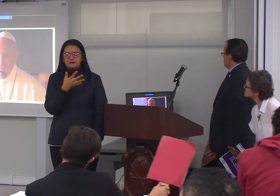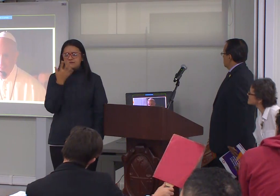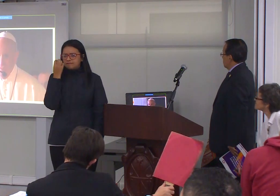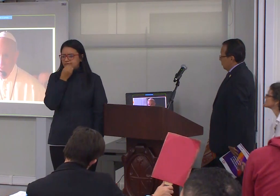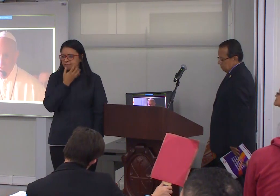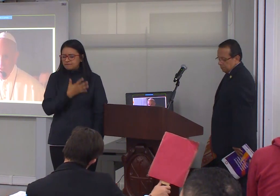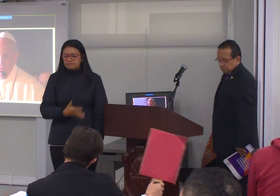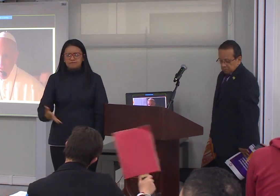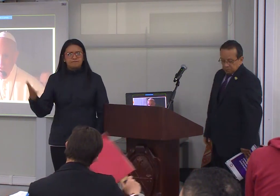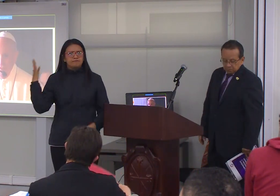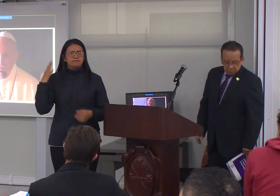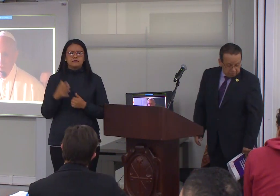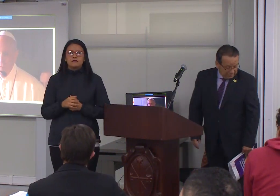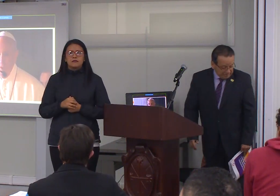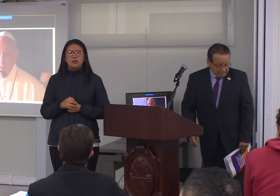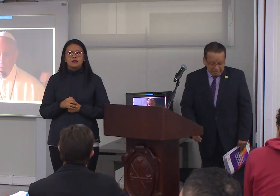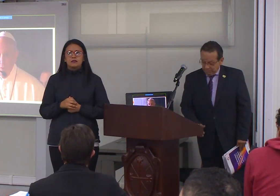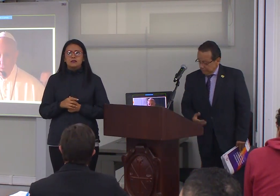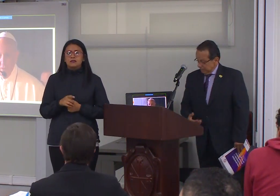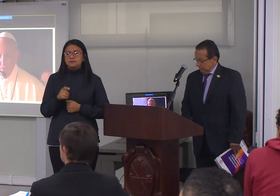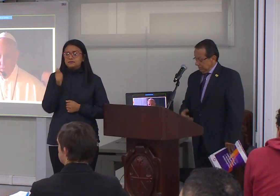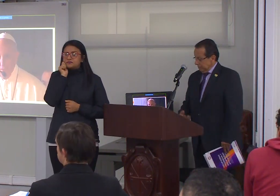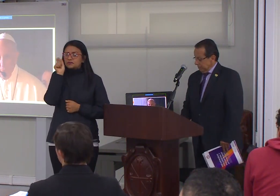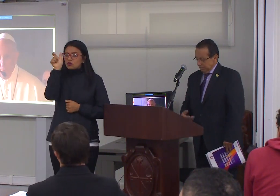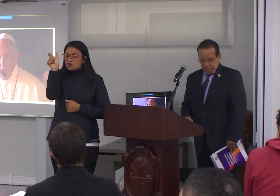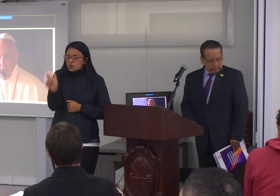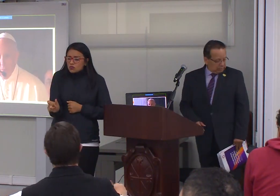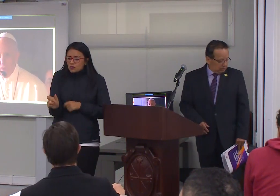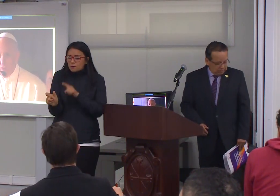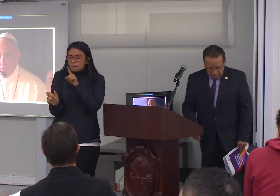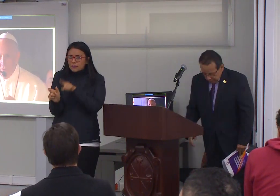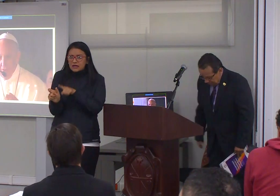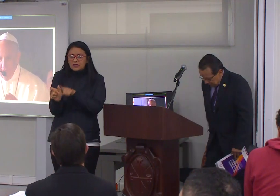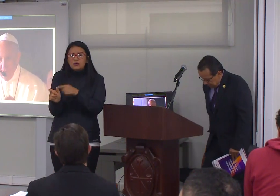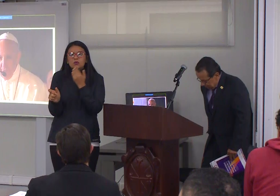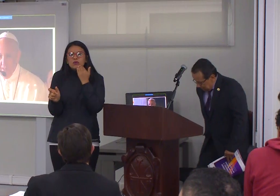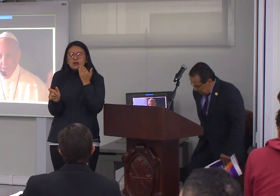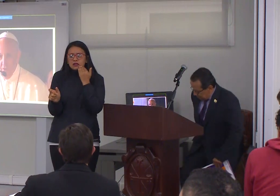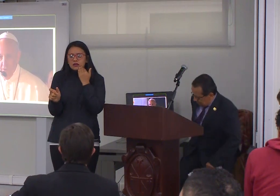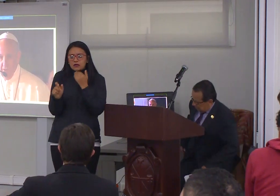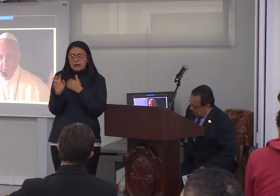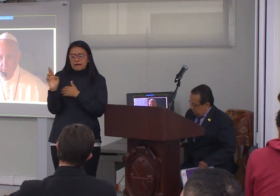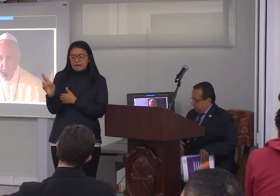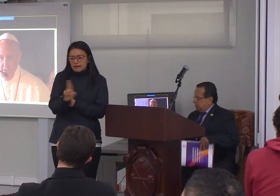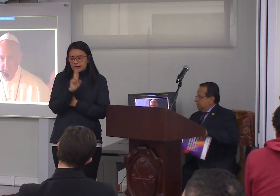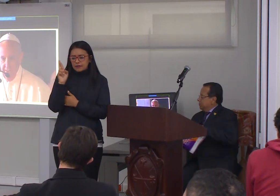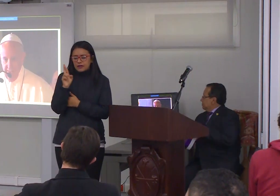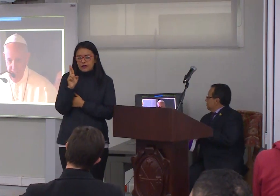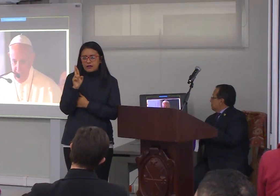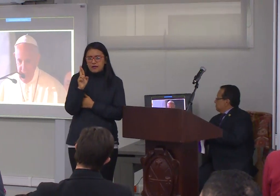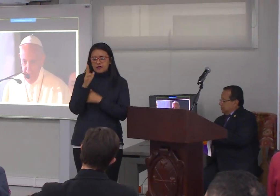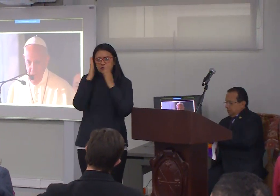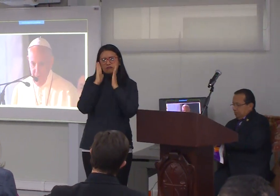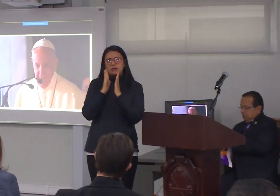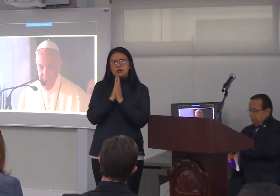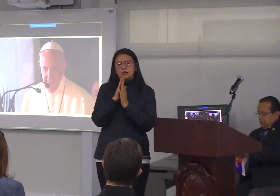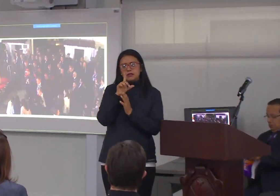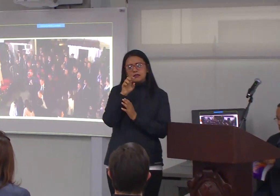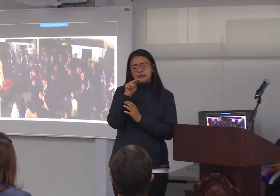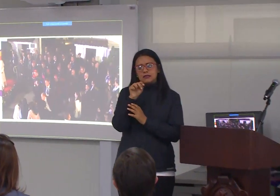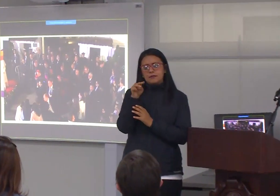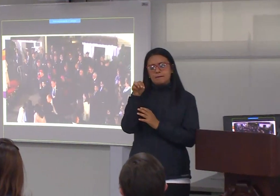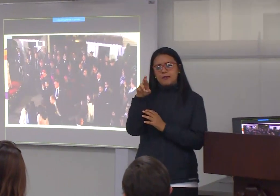linda, que los manos se ven más cuando... Repetido, Nina María, leo,